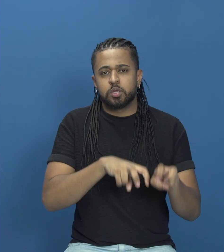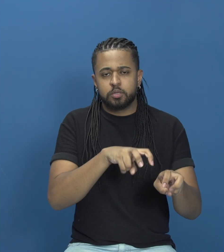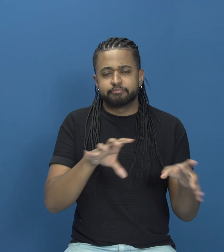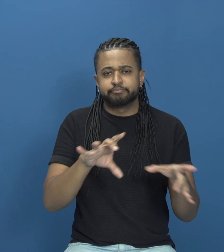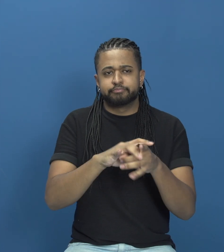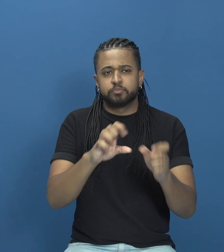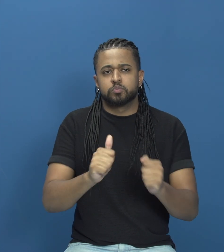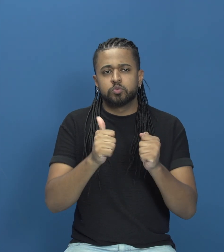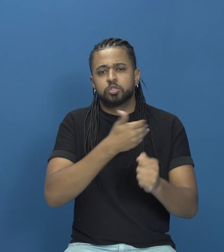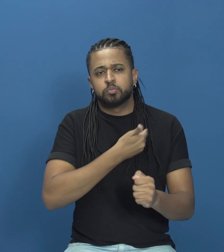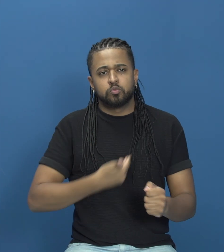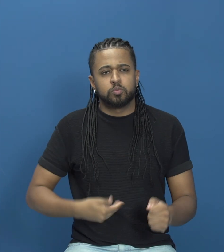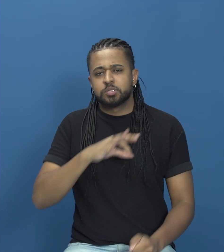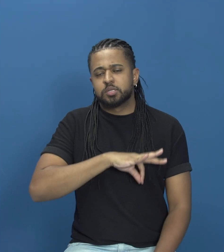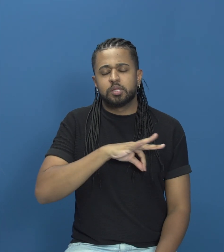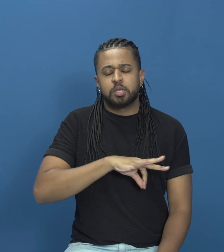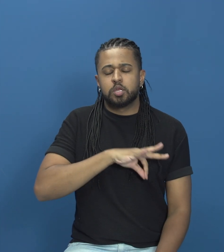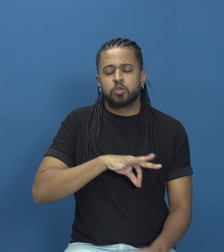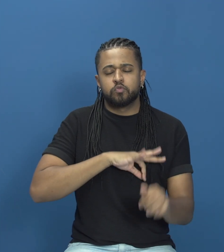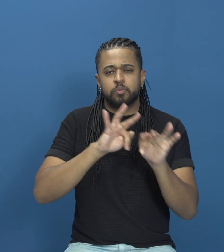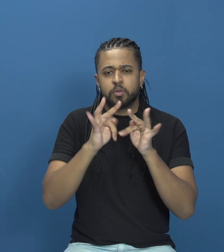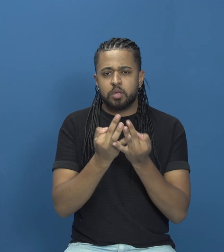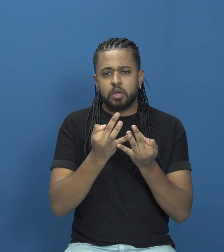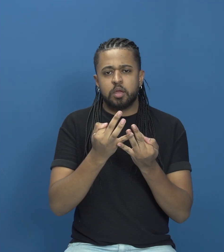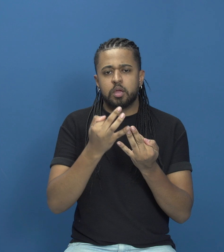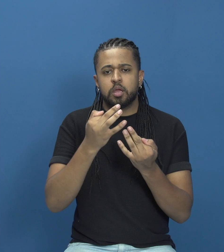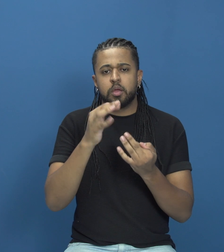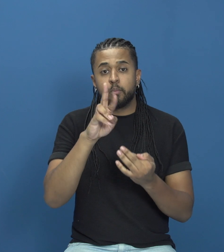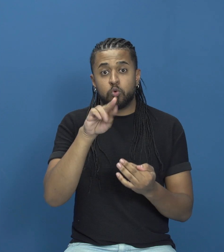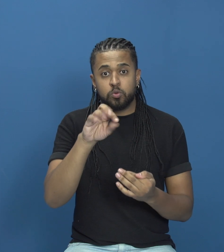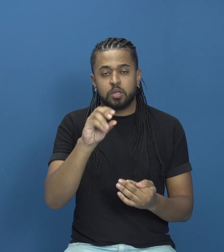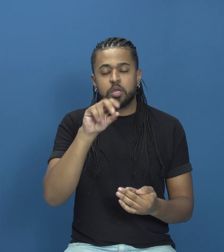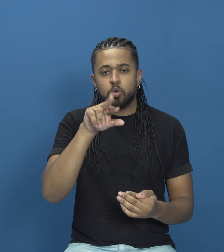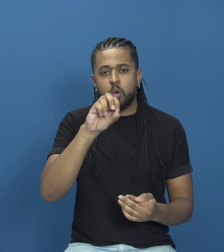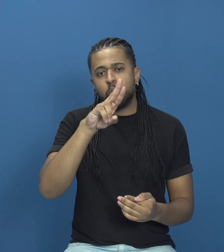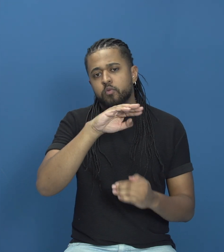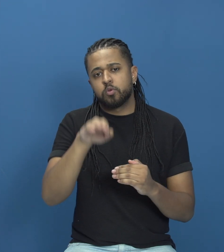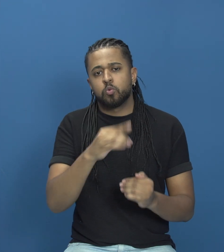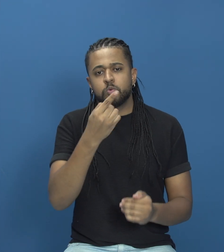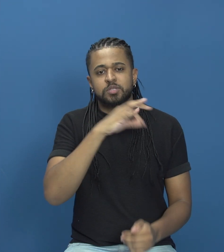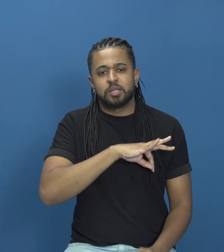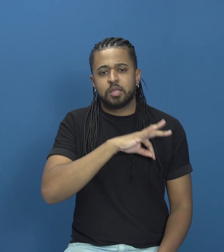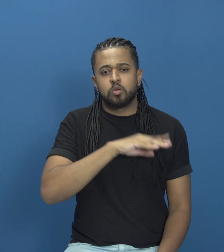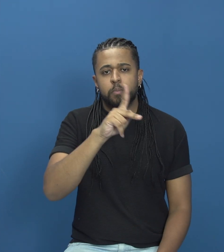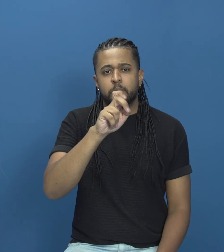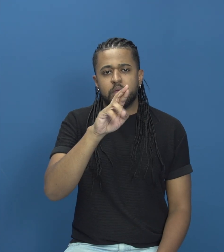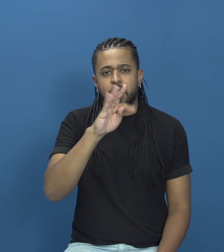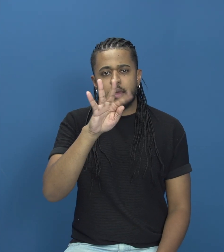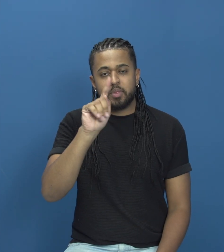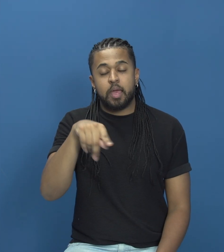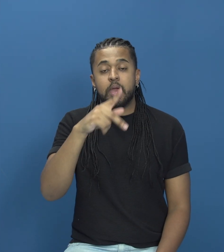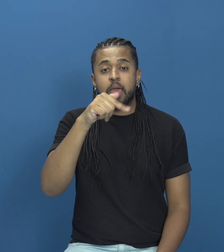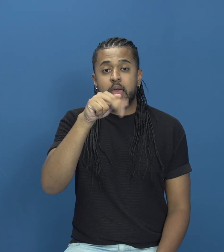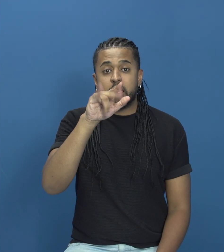poder público, com renda familiar bruta igual ou inferior a um salário mínimo per capita, que se autodeclarem